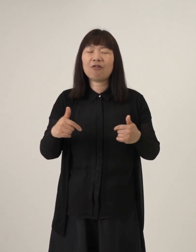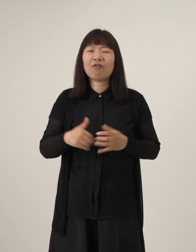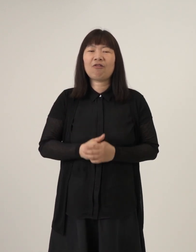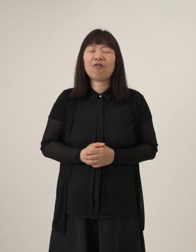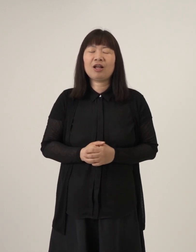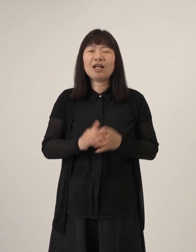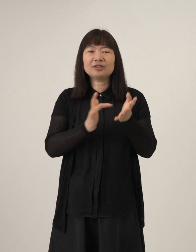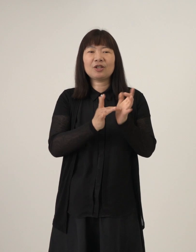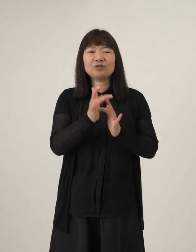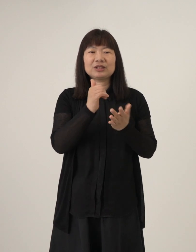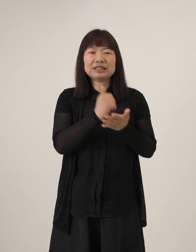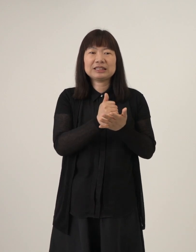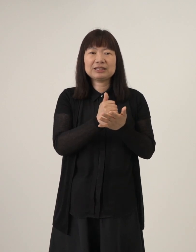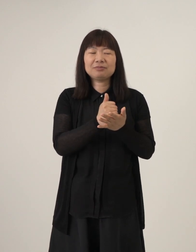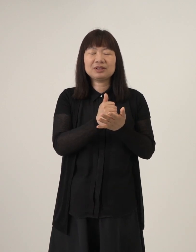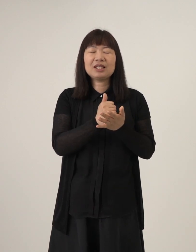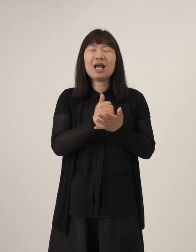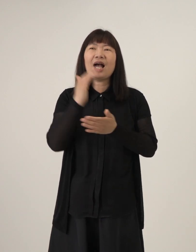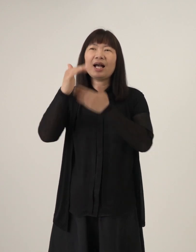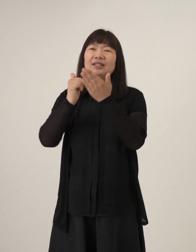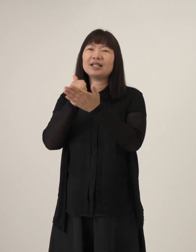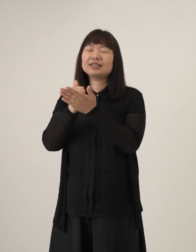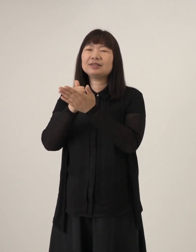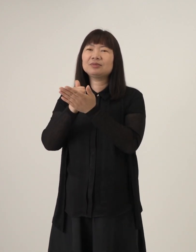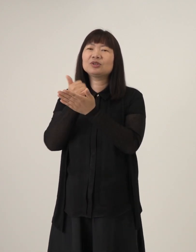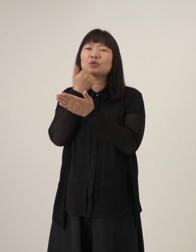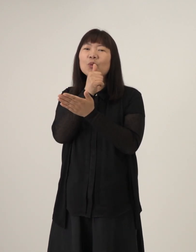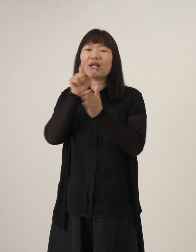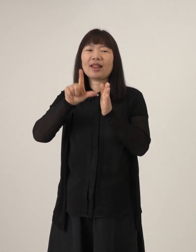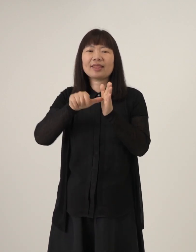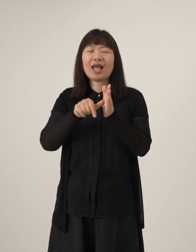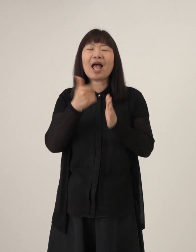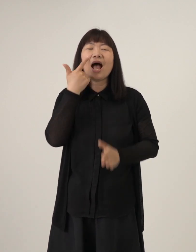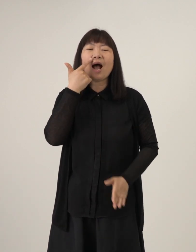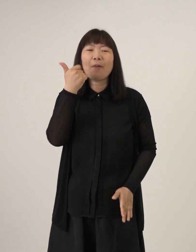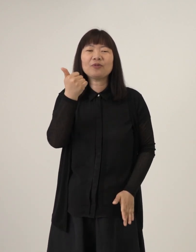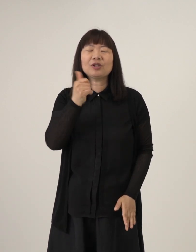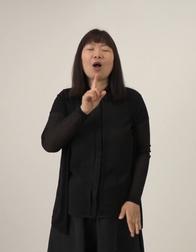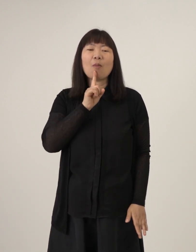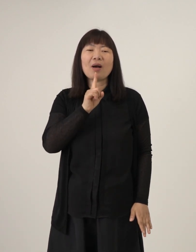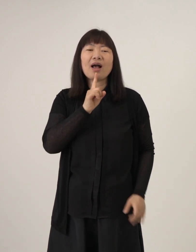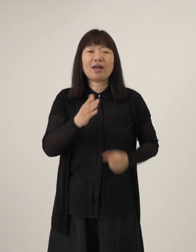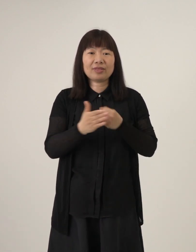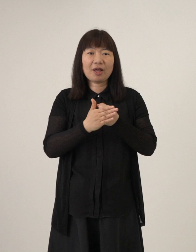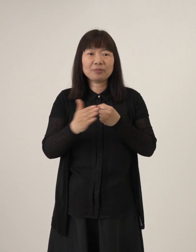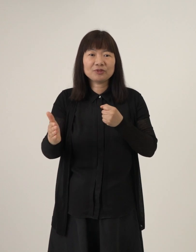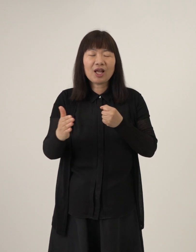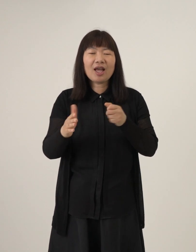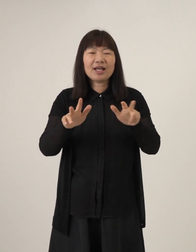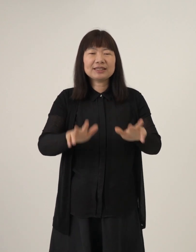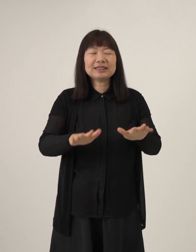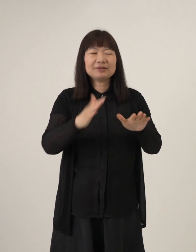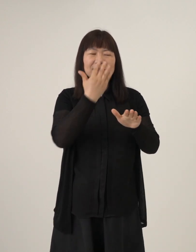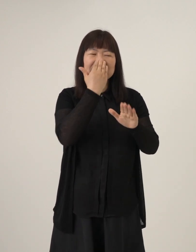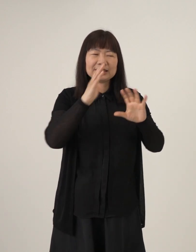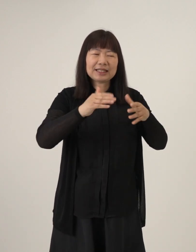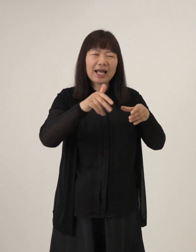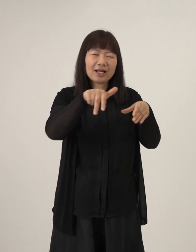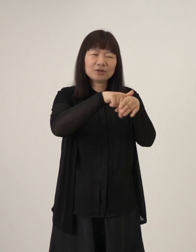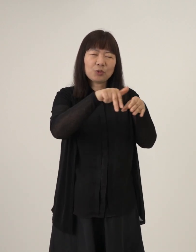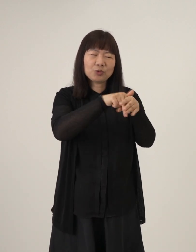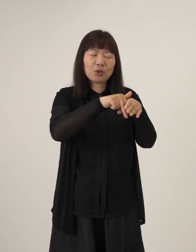예수님도 아버지로 소개를, 그 말 때문에 신성 모독죄를 걸어서 공격을